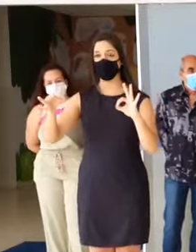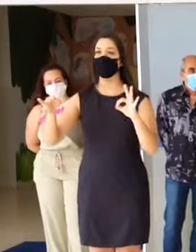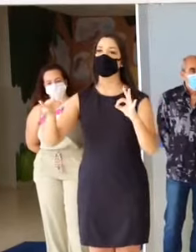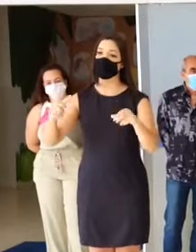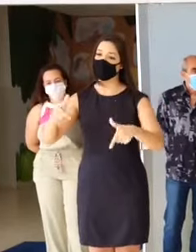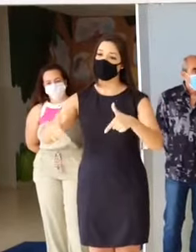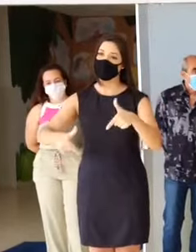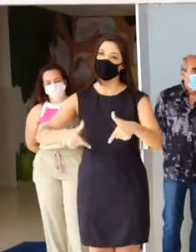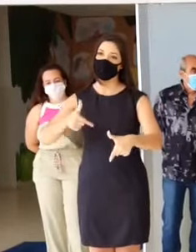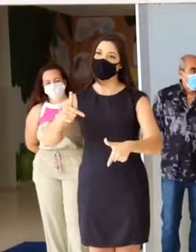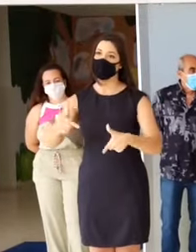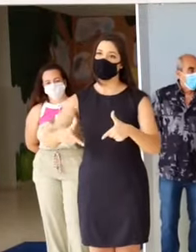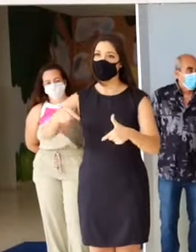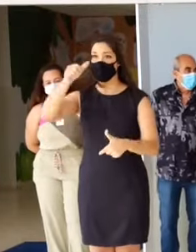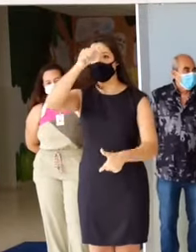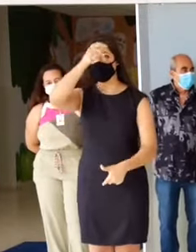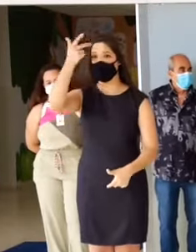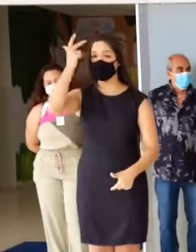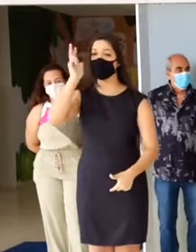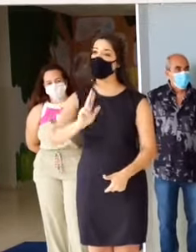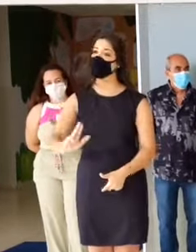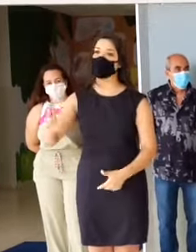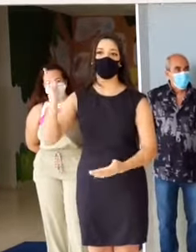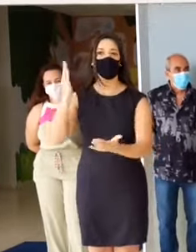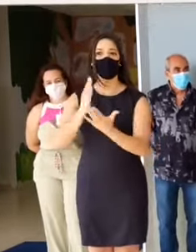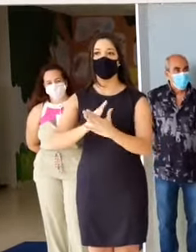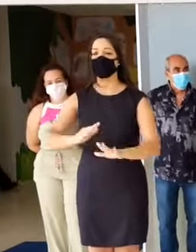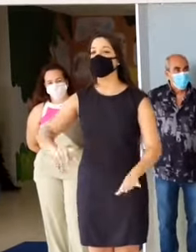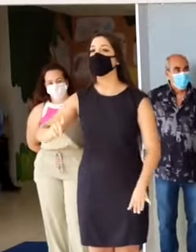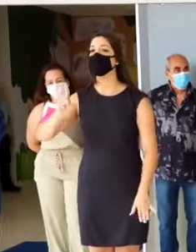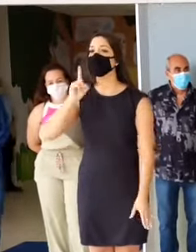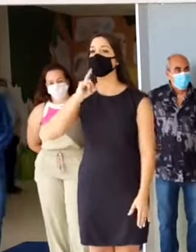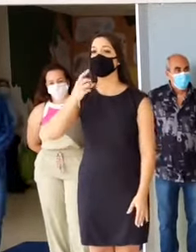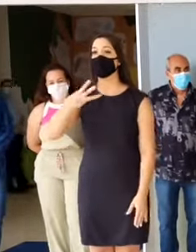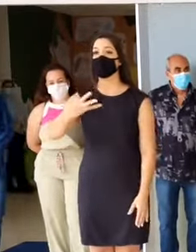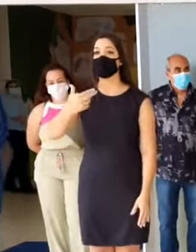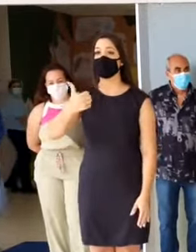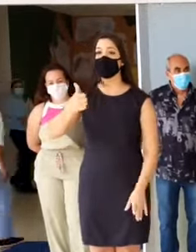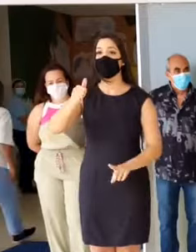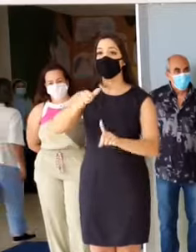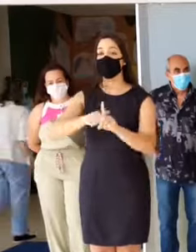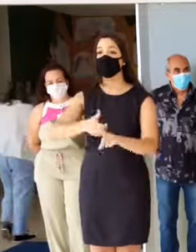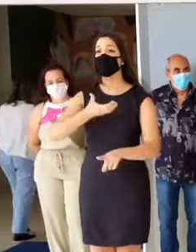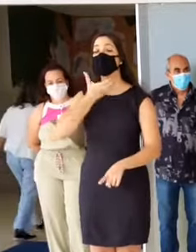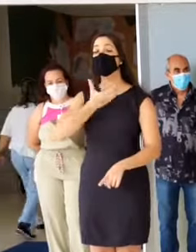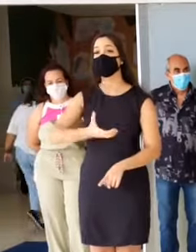prestando serviço ao município de Uberlândia. Encerraria no dia 31 de dezembro.